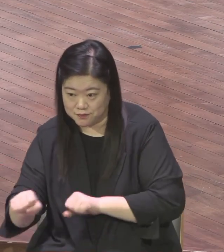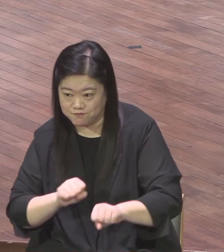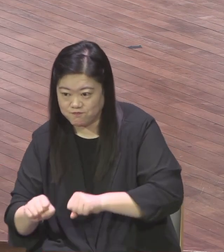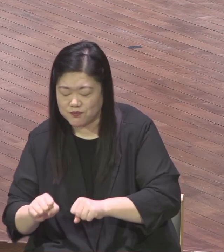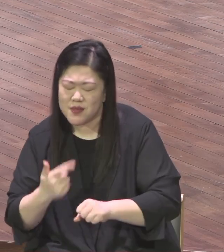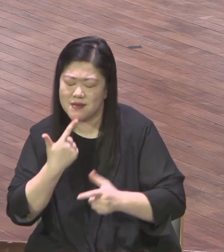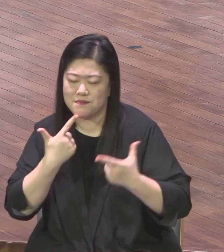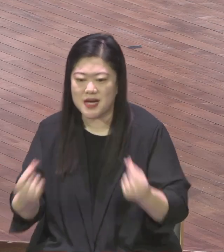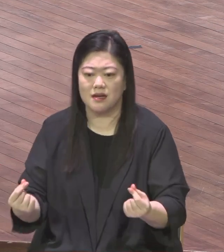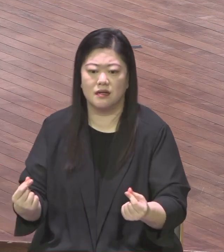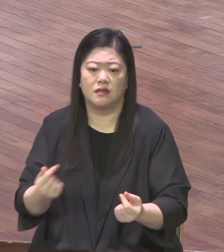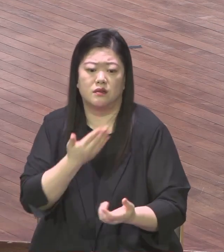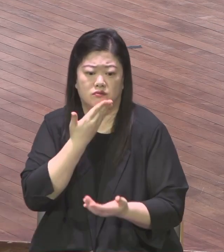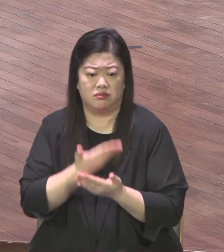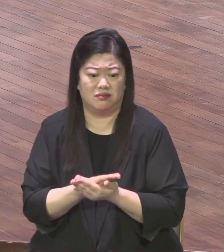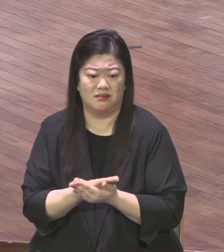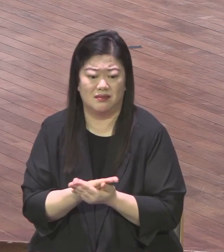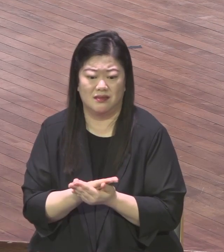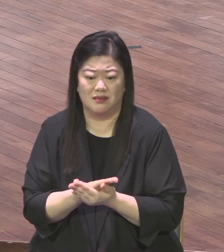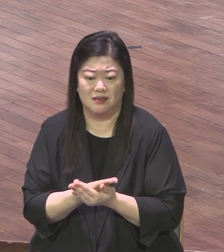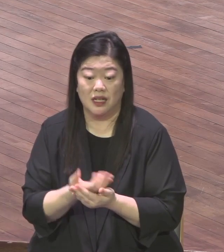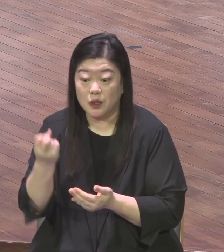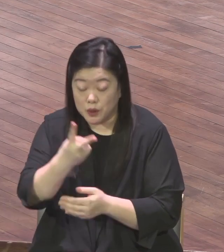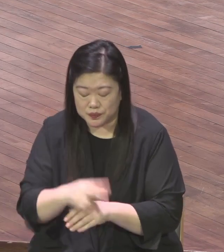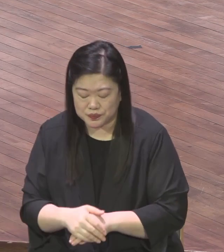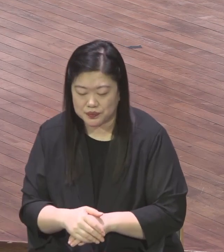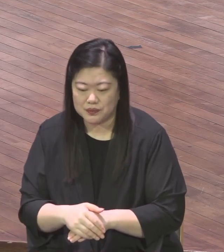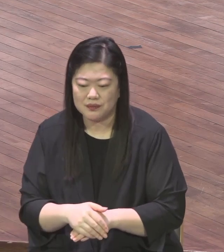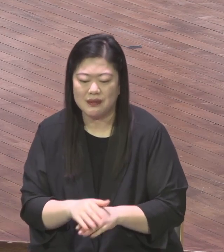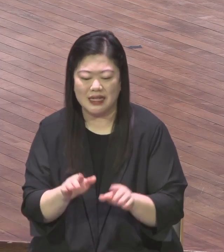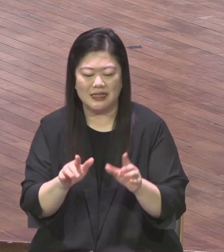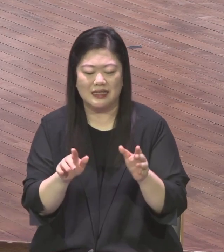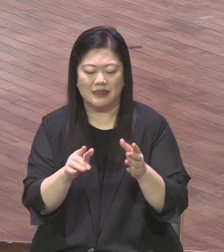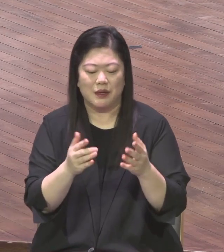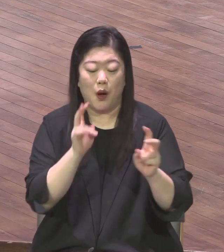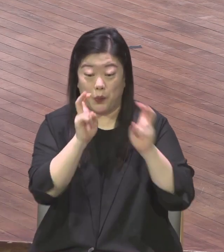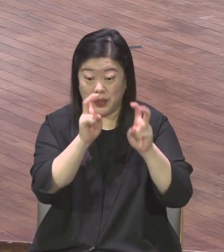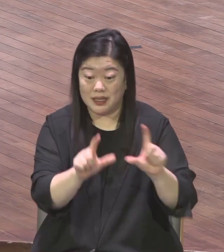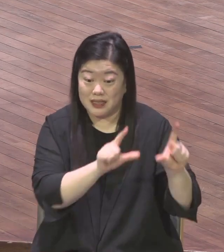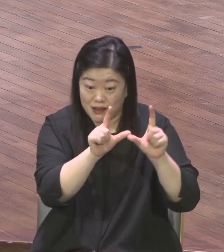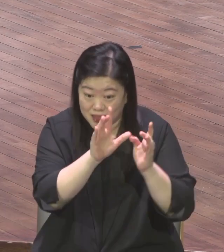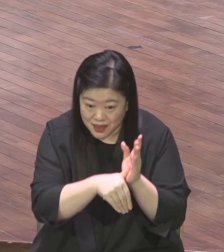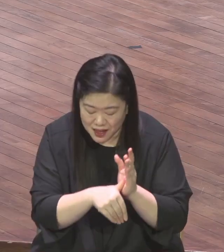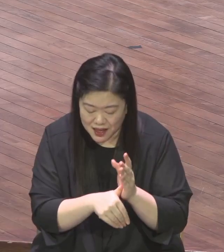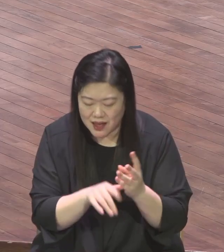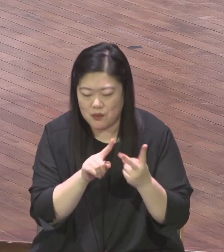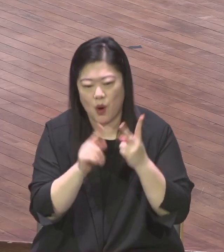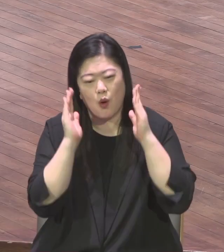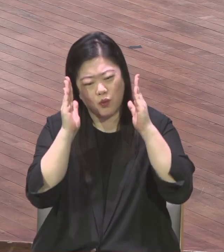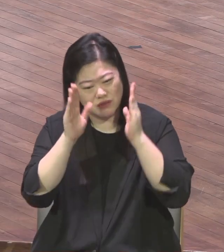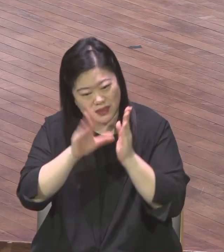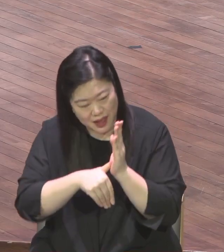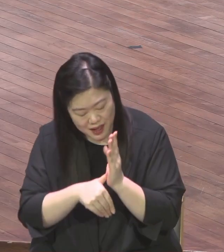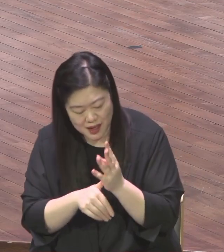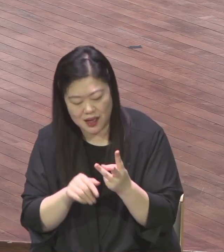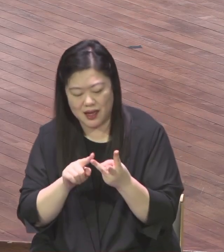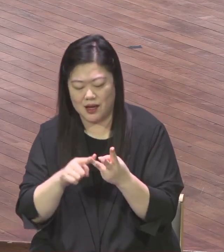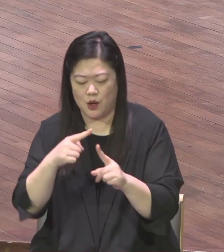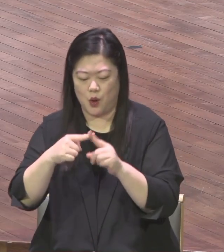그렇게 힘들고 부담스러웠던 직장 생활도 또 사업도 학업도 여러분 모든